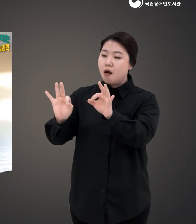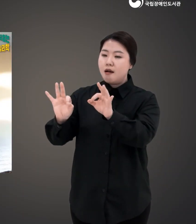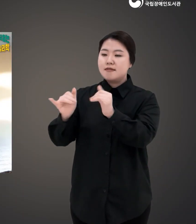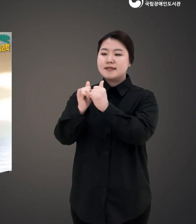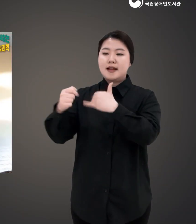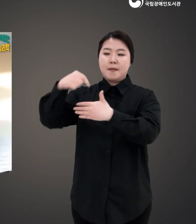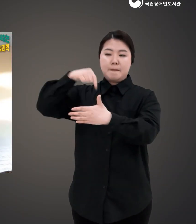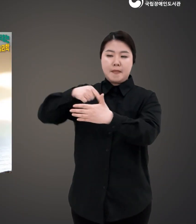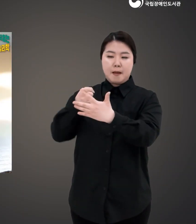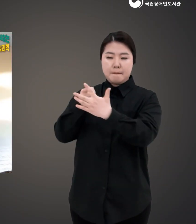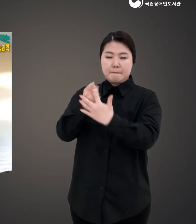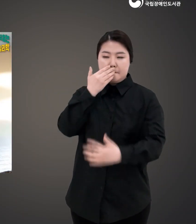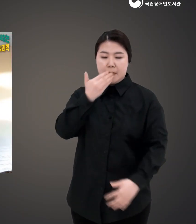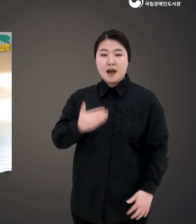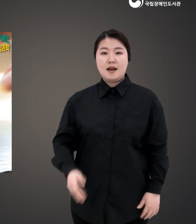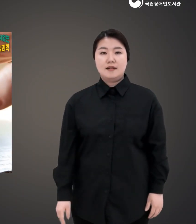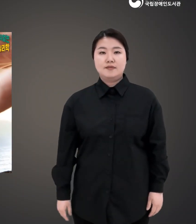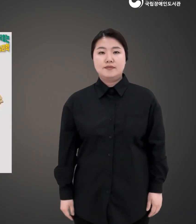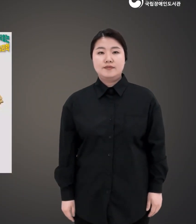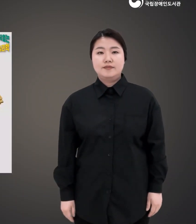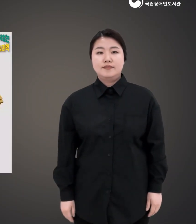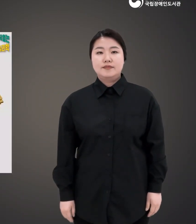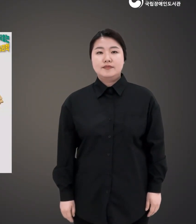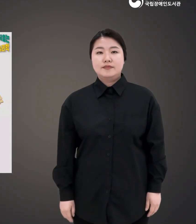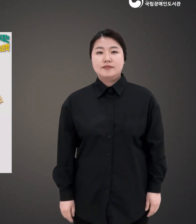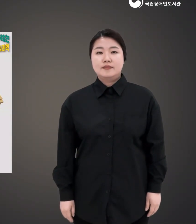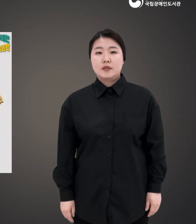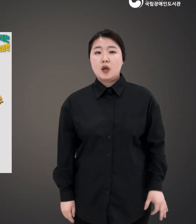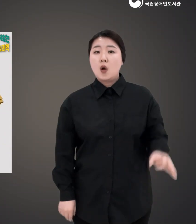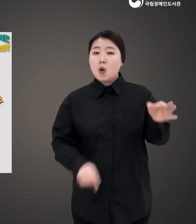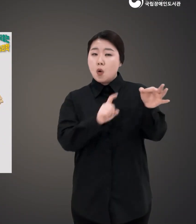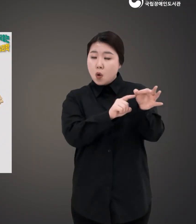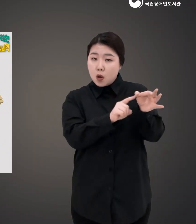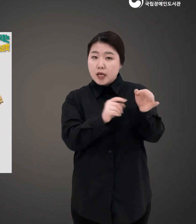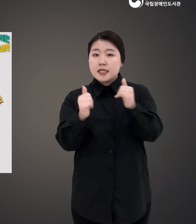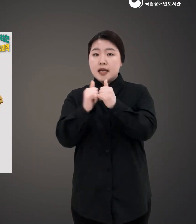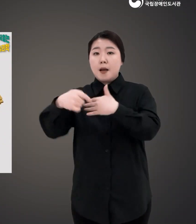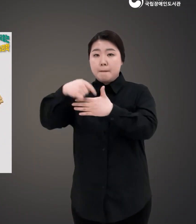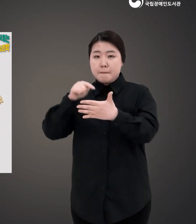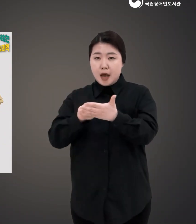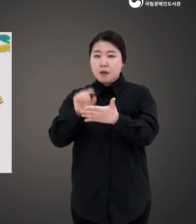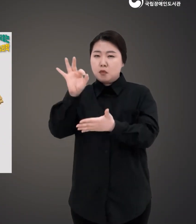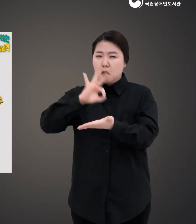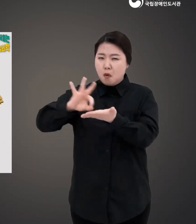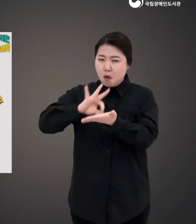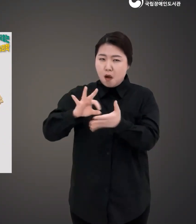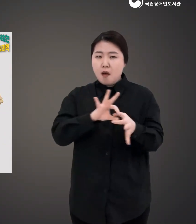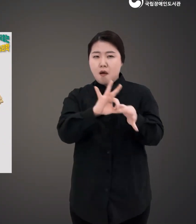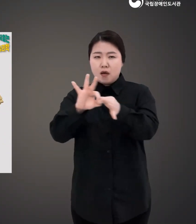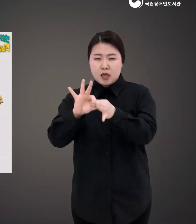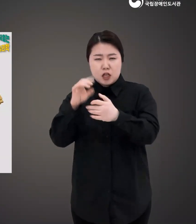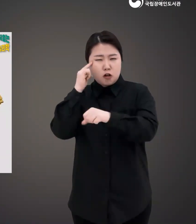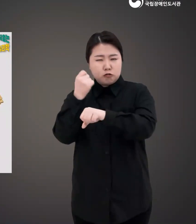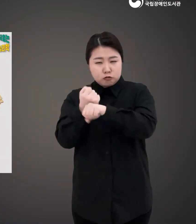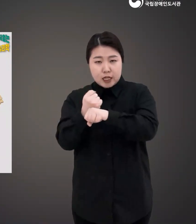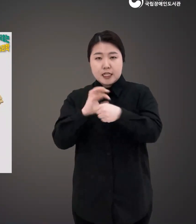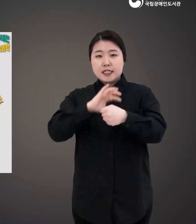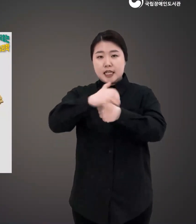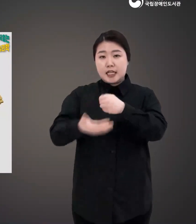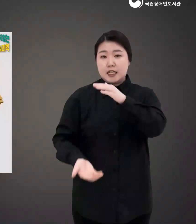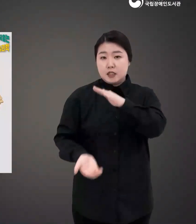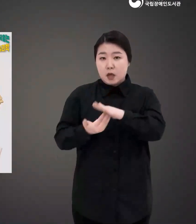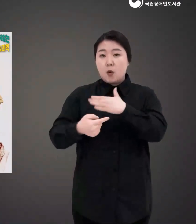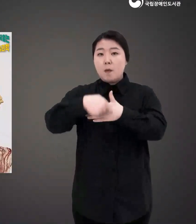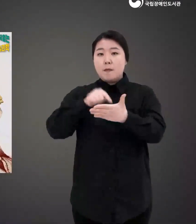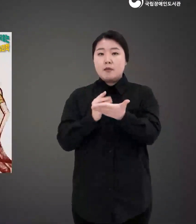보면 그의 인성을 확인할 수 있다. 돈이라는 도구를 사용하여 인간 심리와 돈의 관계를 연구한